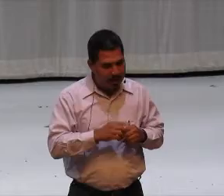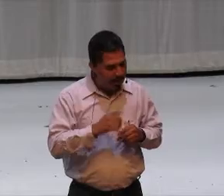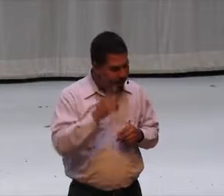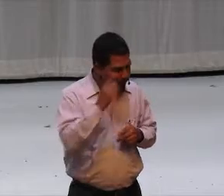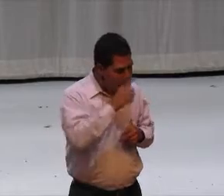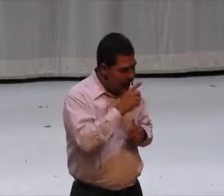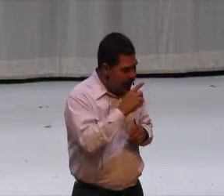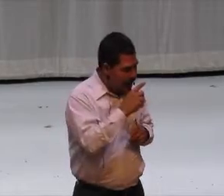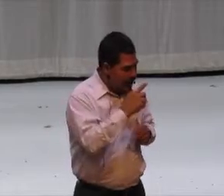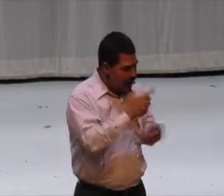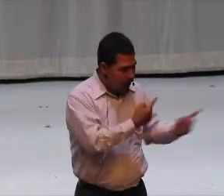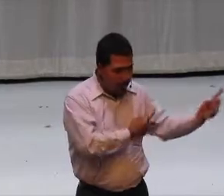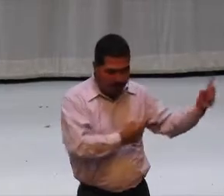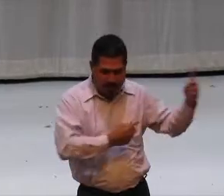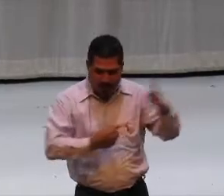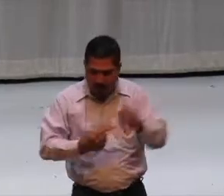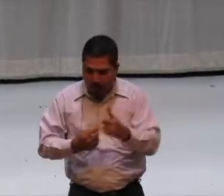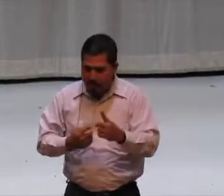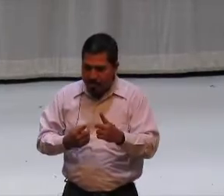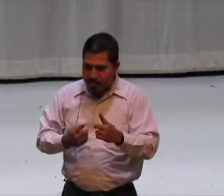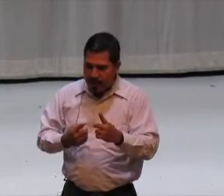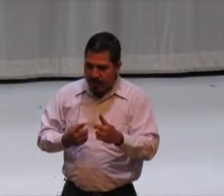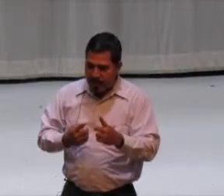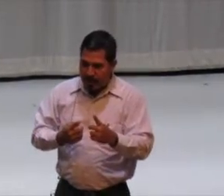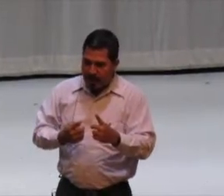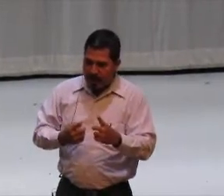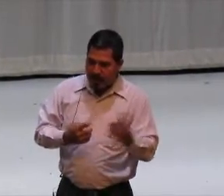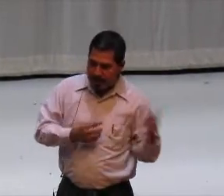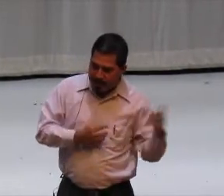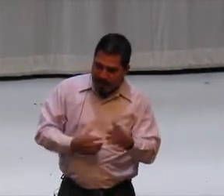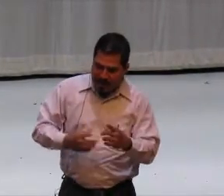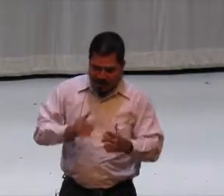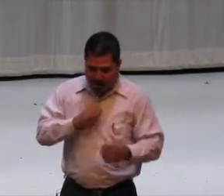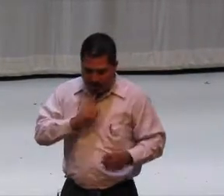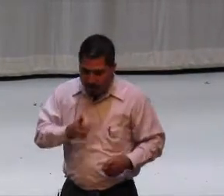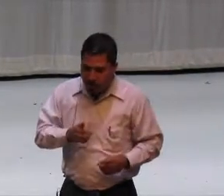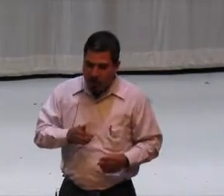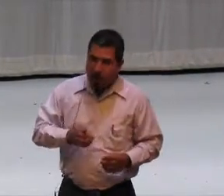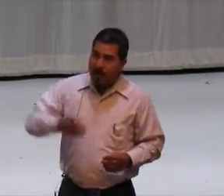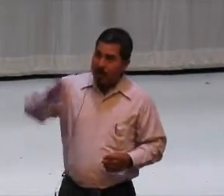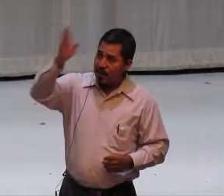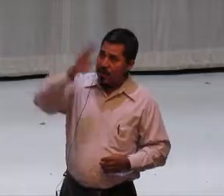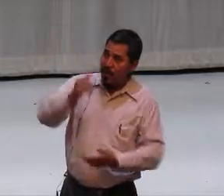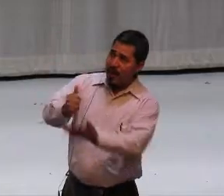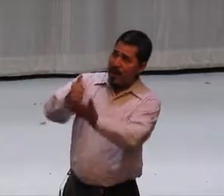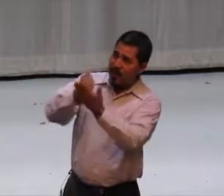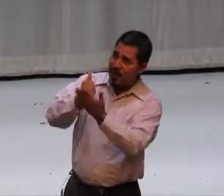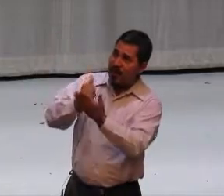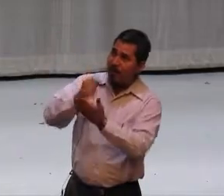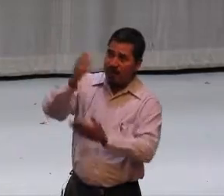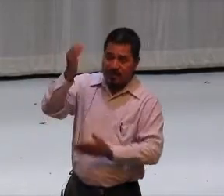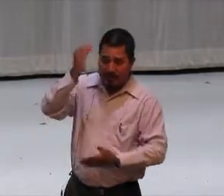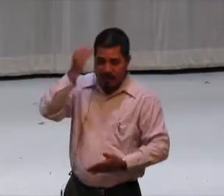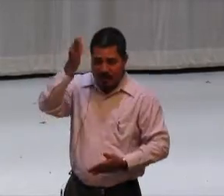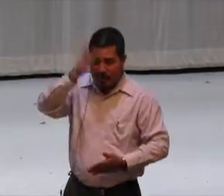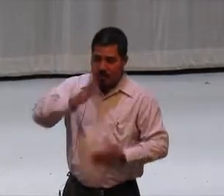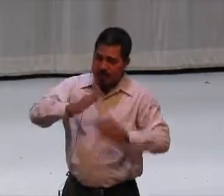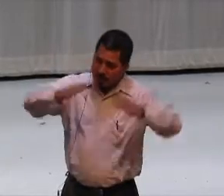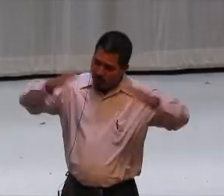él fue y cuando regresó, él venía seguro que Dios va a ayudarle porque sabía que Dios es un Dios